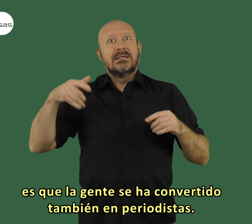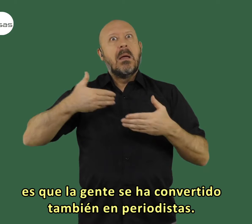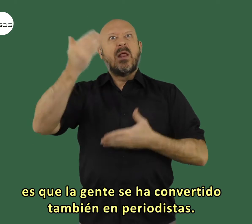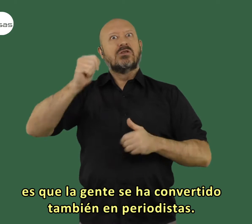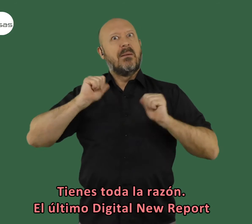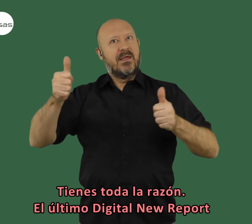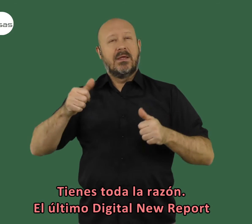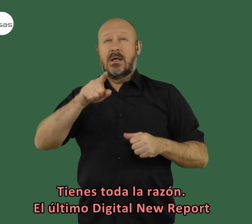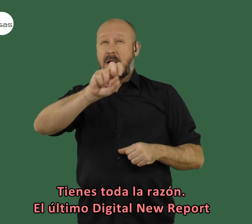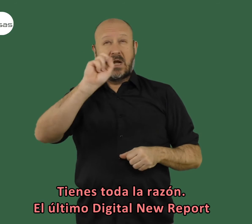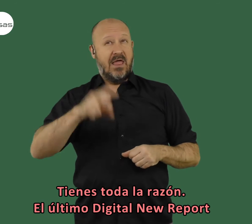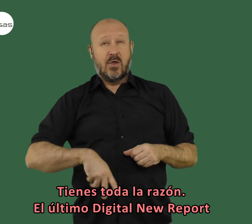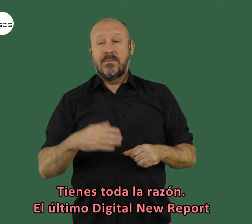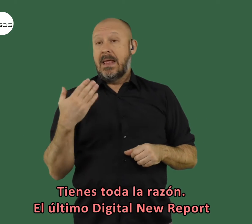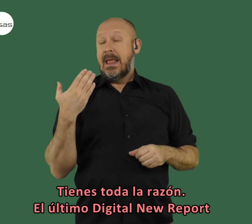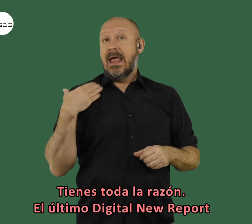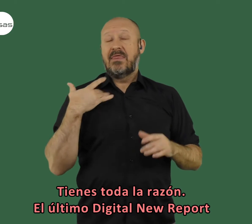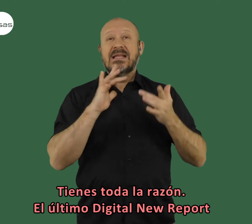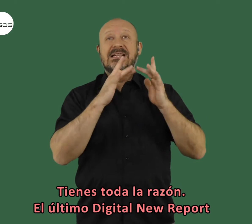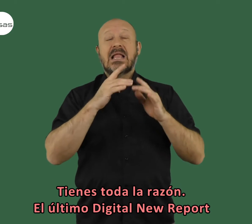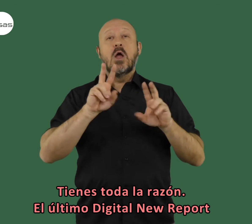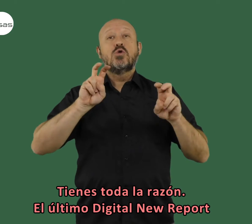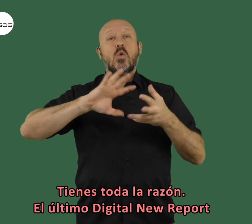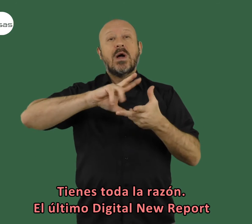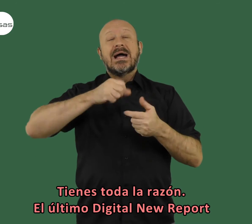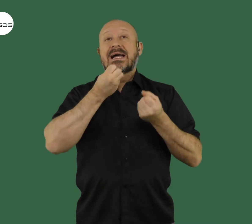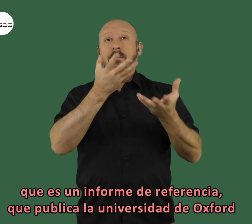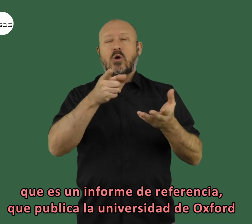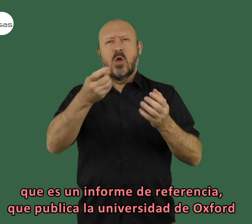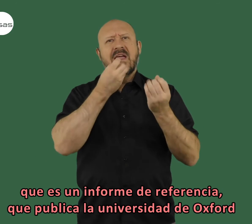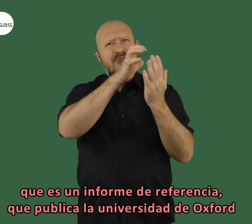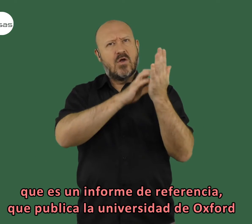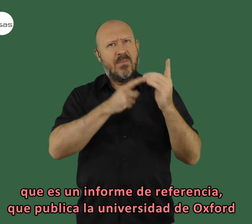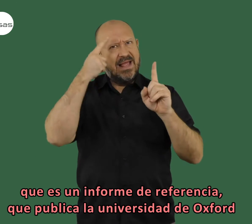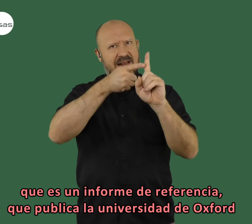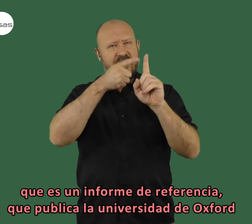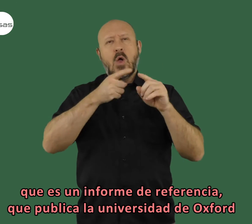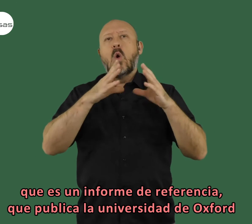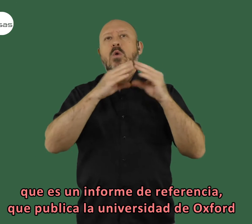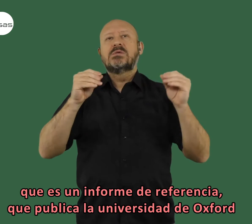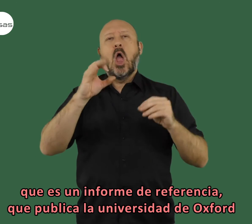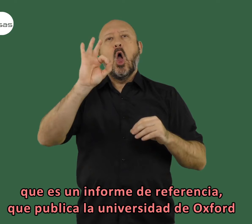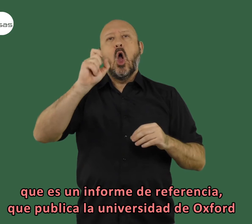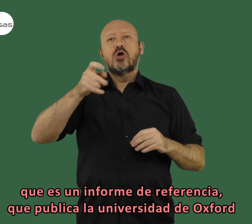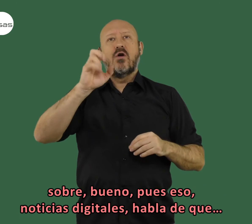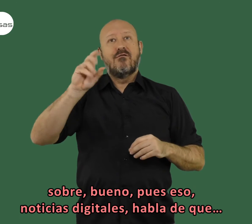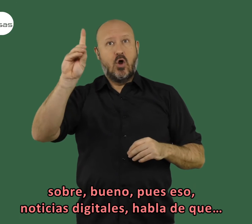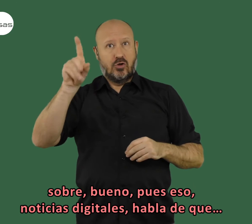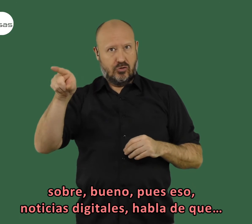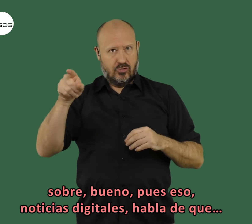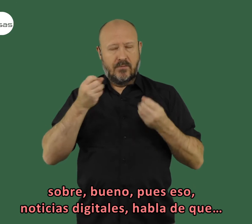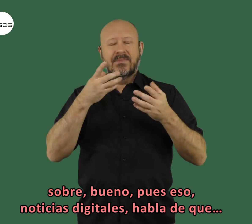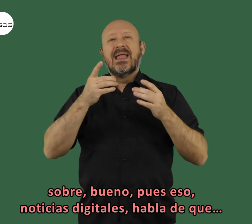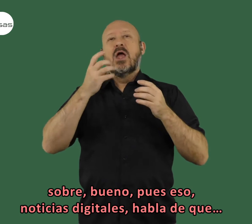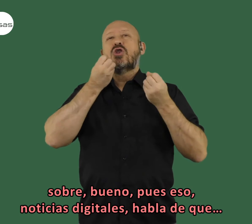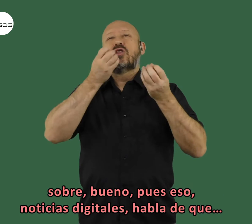se ha convertido también en periodistas. Tienes toda la razón. El último Digital News Report, que es un informe de referencia que publica la Universidad de Oxford